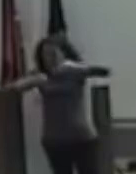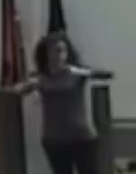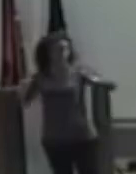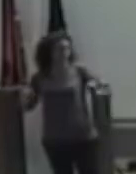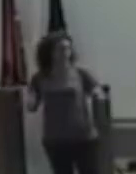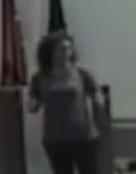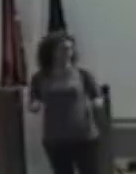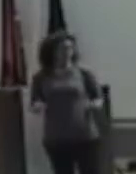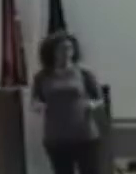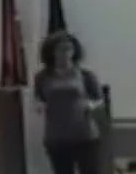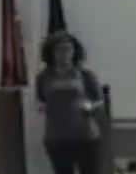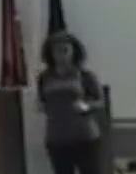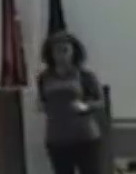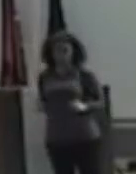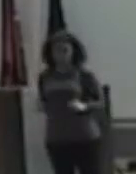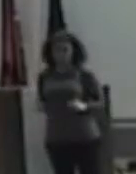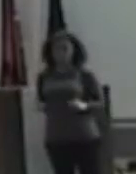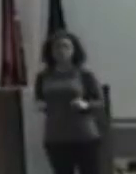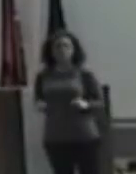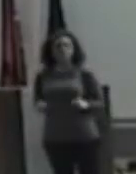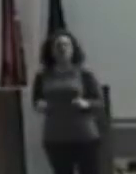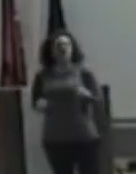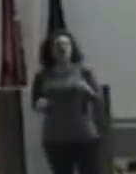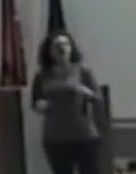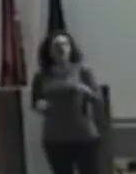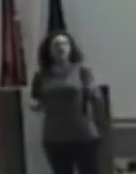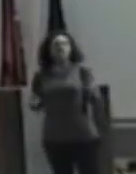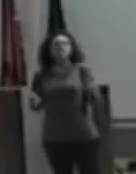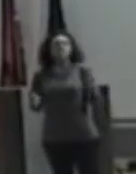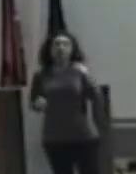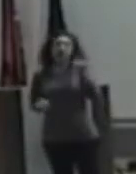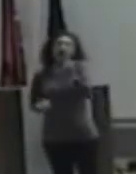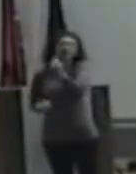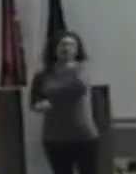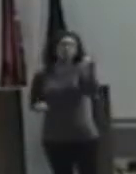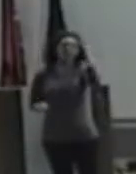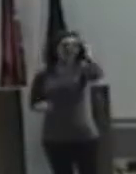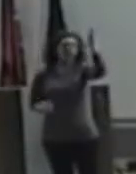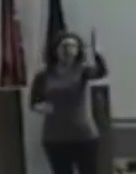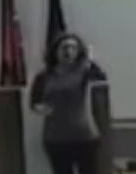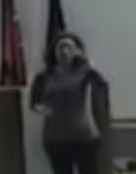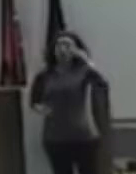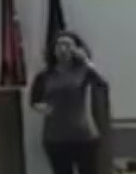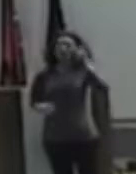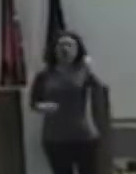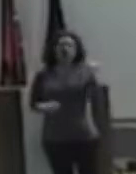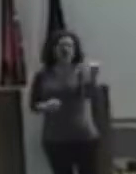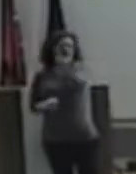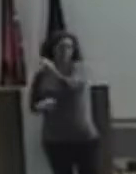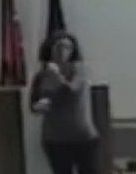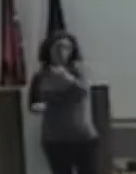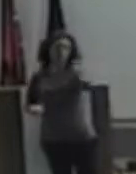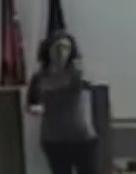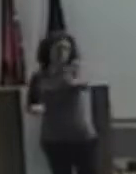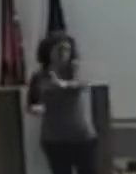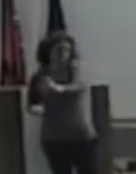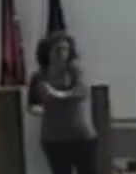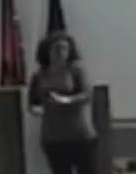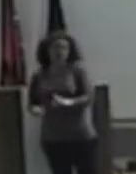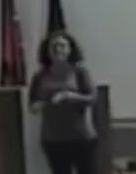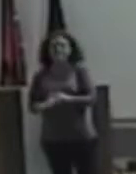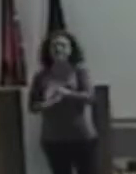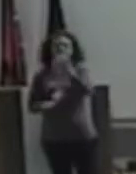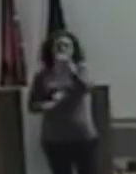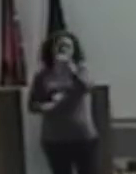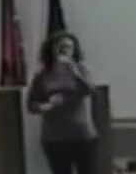sentido. Bueno, aquí la imaginación y la experiencia son válidas. Bueno, está desde que él